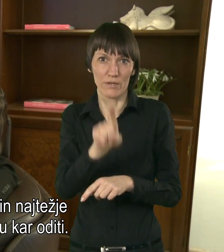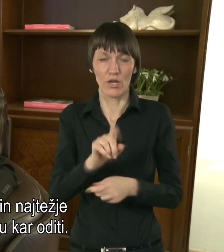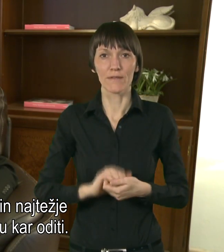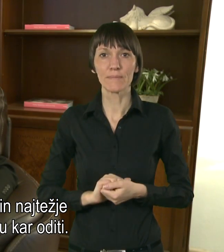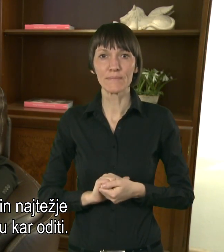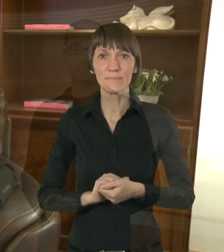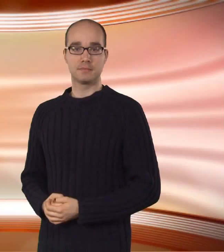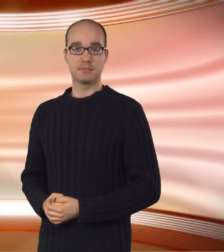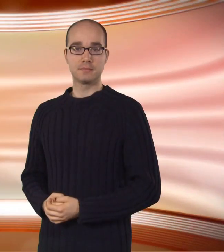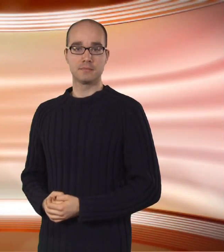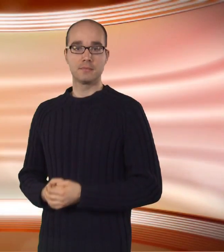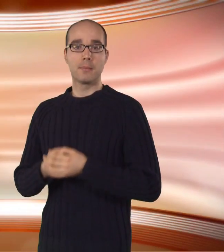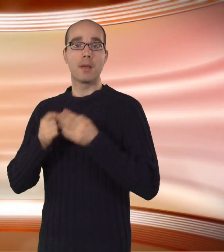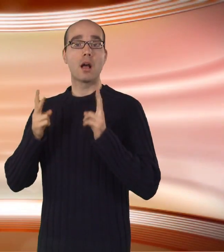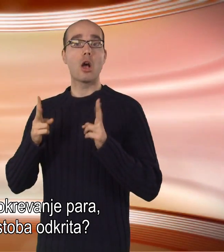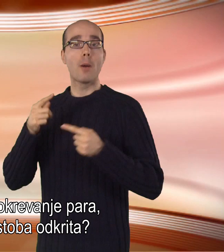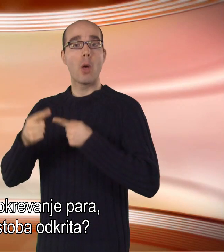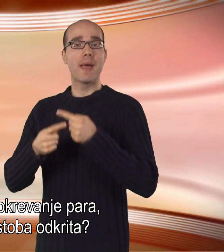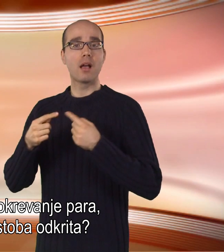je kar odideti.